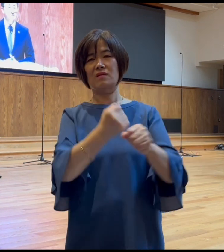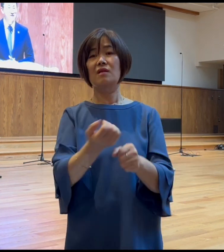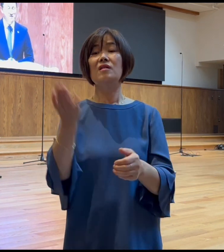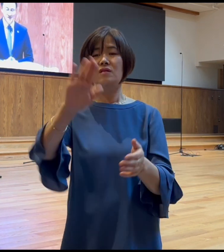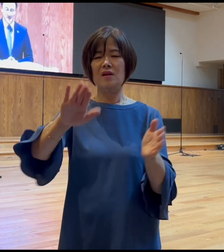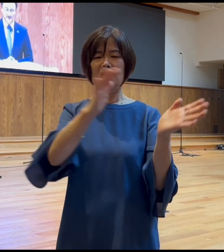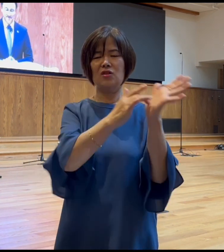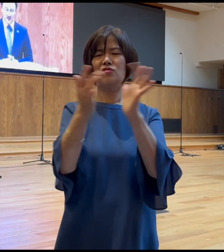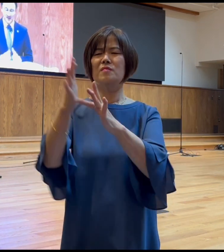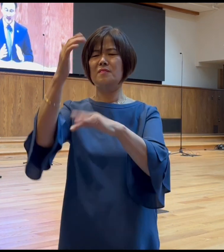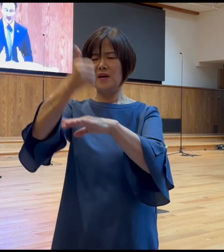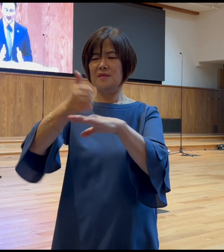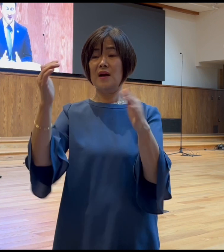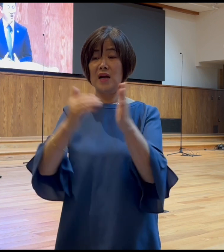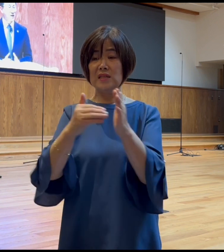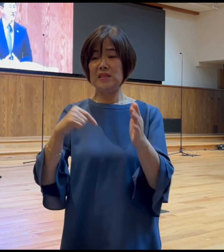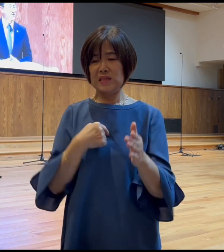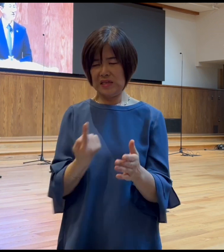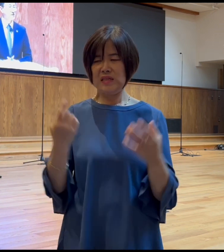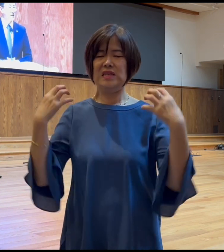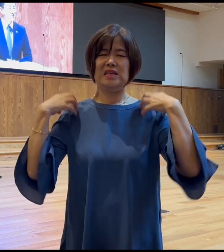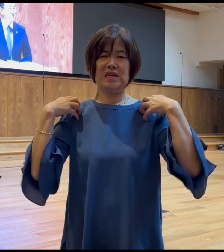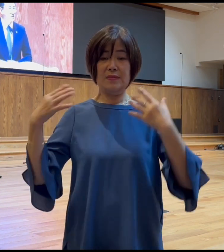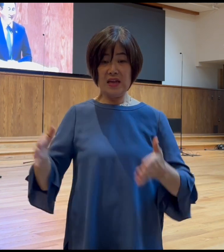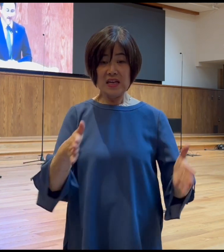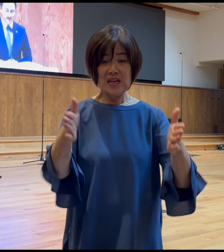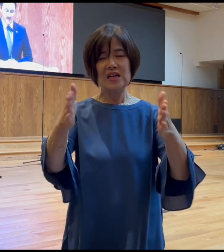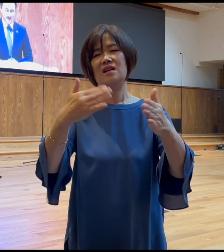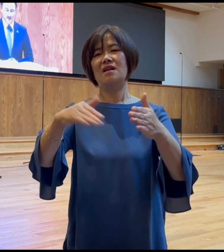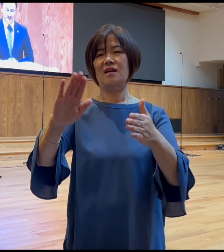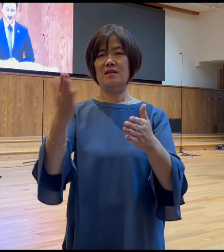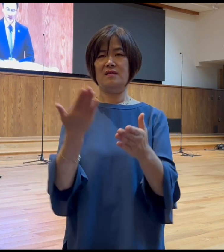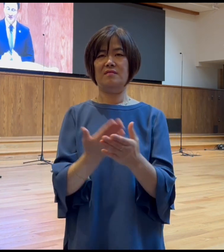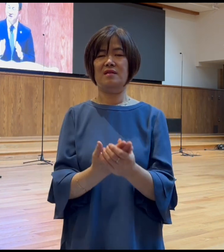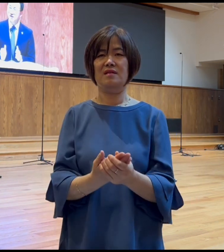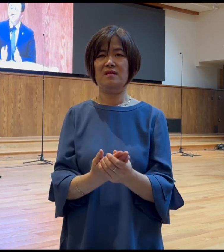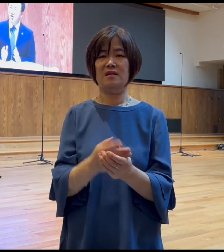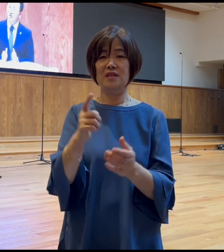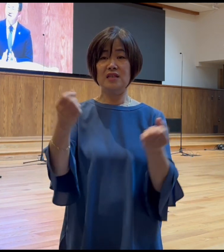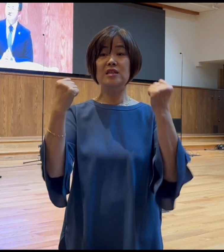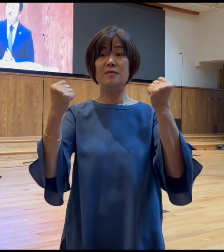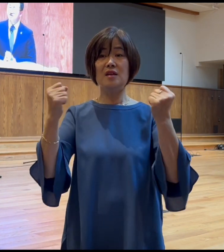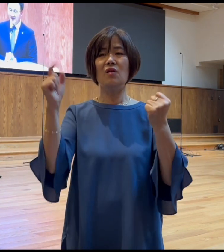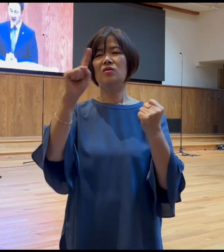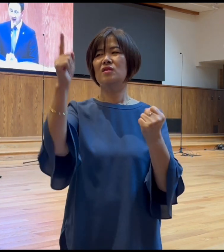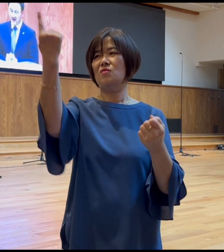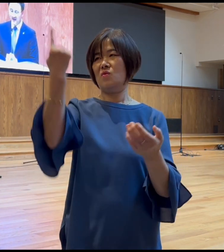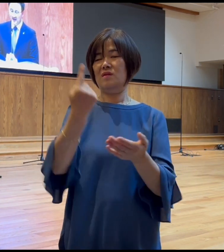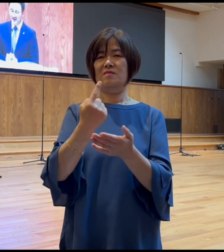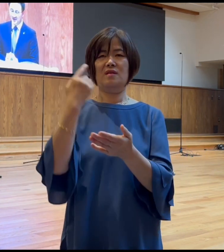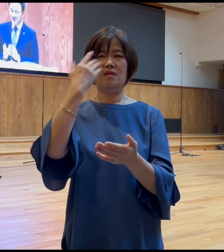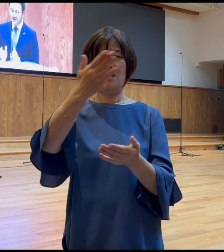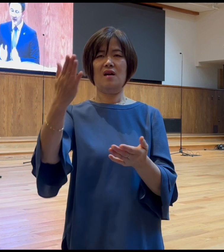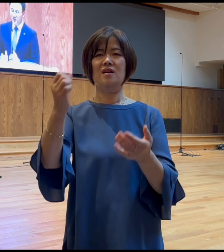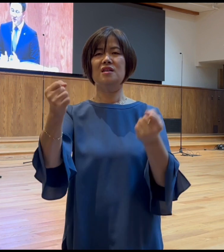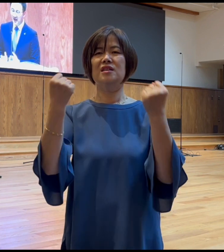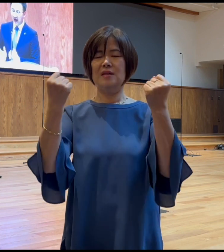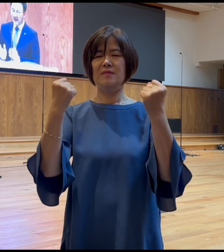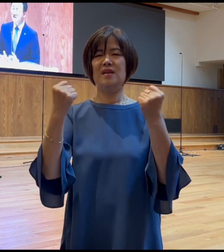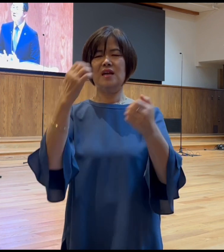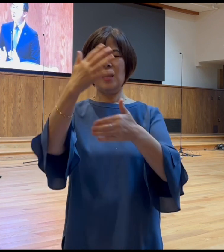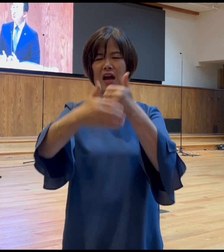예수님은 끝까지 자신의 사명의 길을 가셨습니다. 그 힘이 어디에 있었을까? 그 힘이